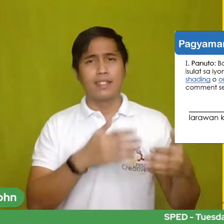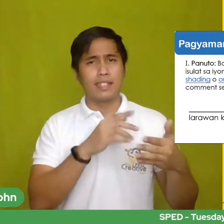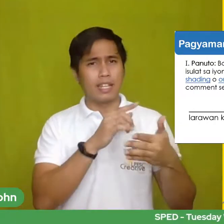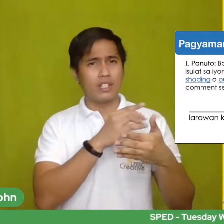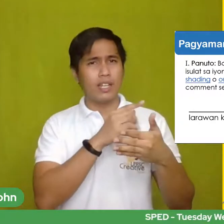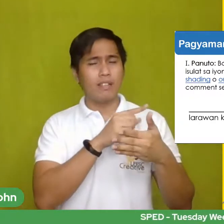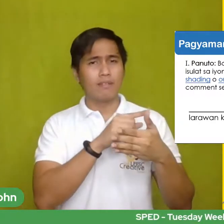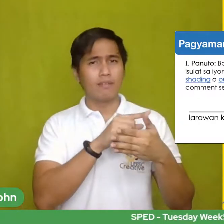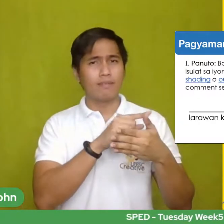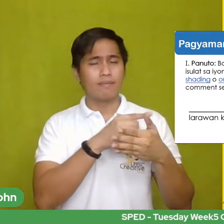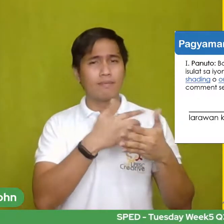Sketching?